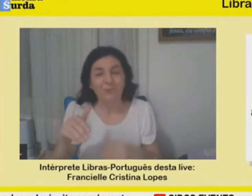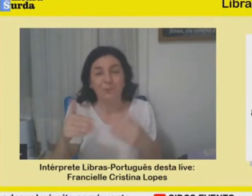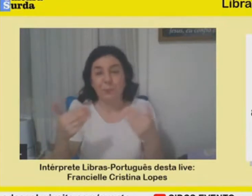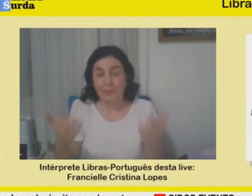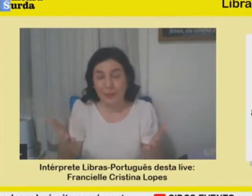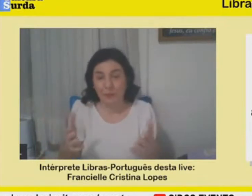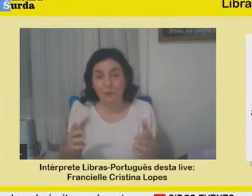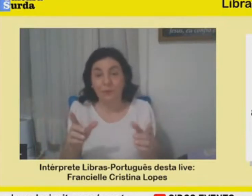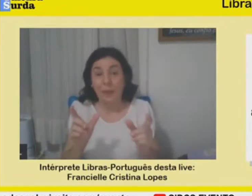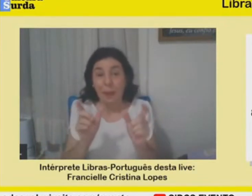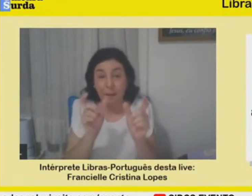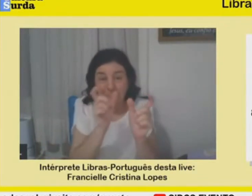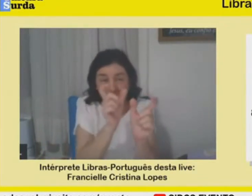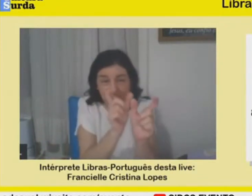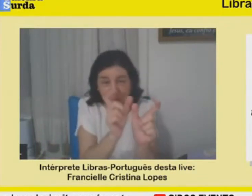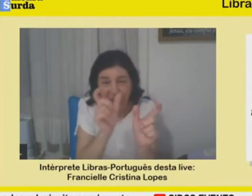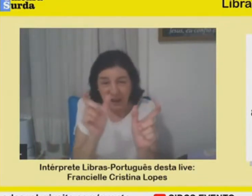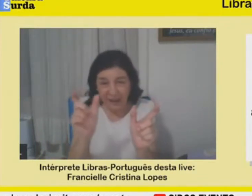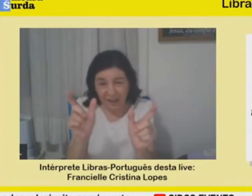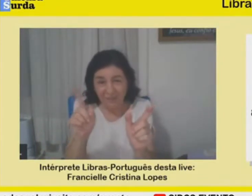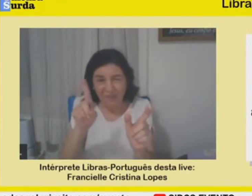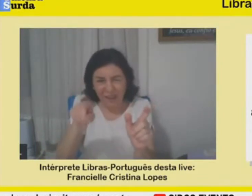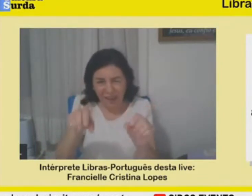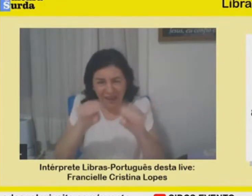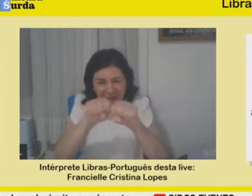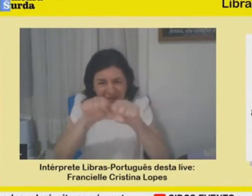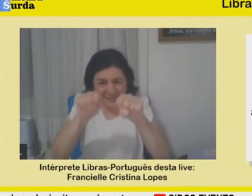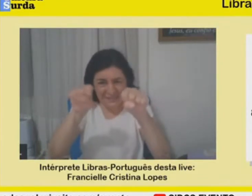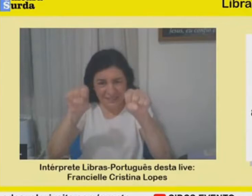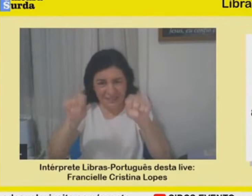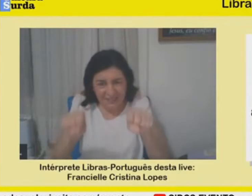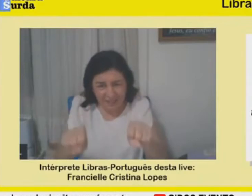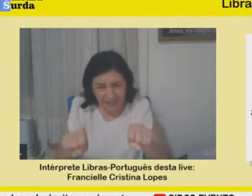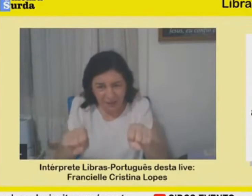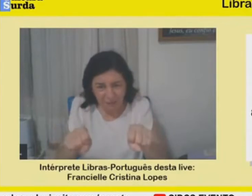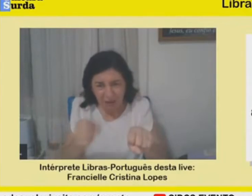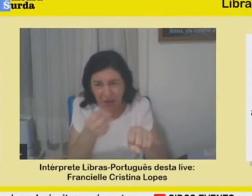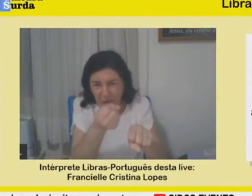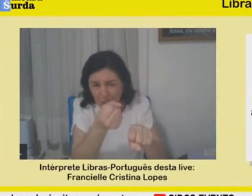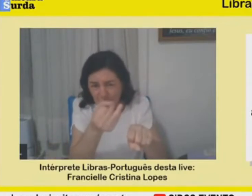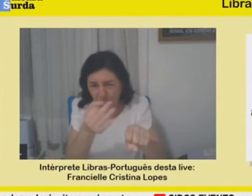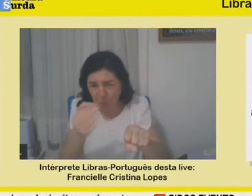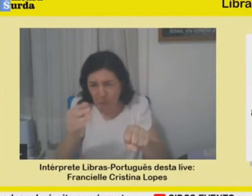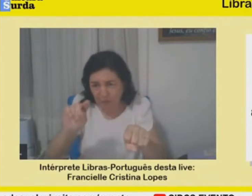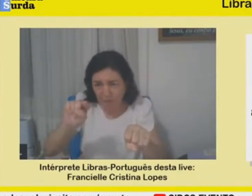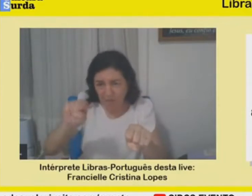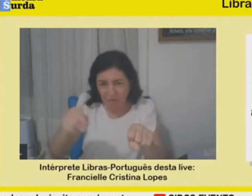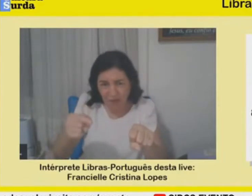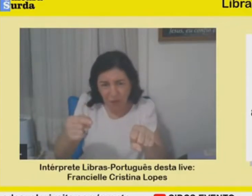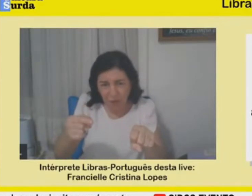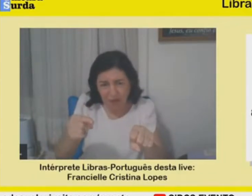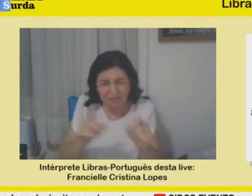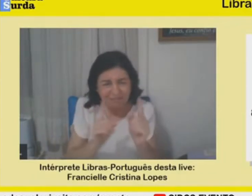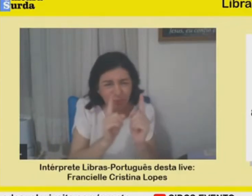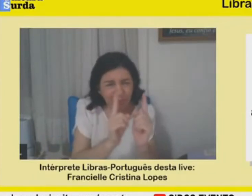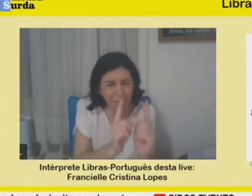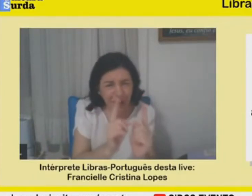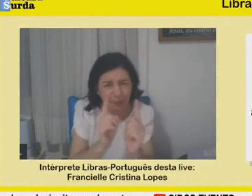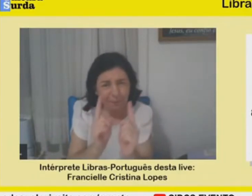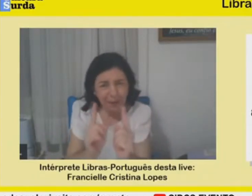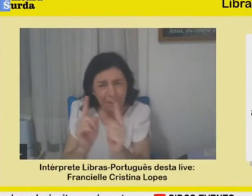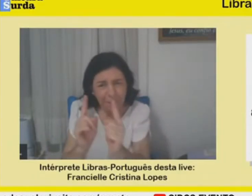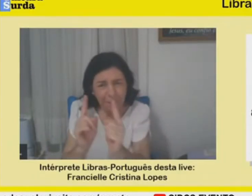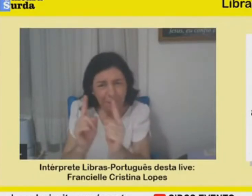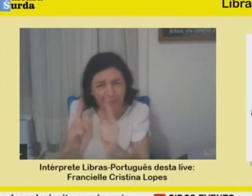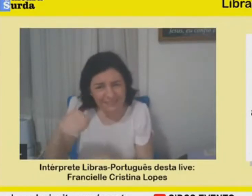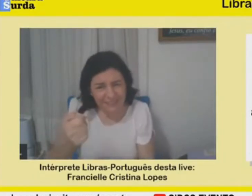decimal. Como que é? Imagina essa palavra, sistema de numeração decimal. Fazer